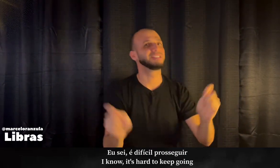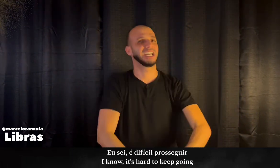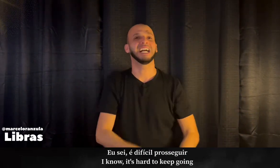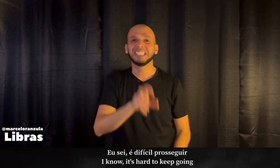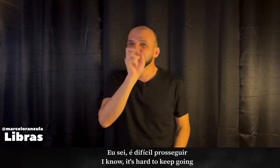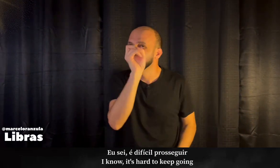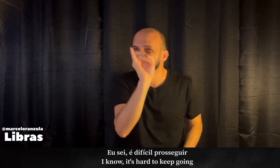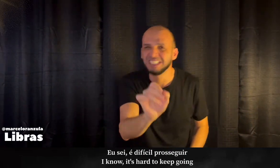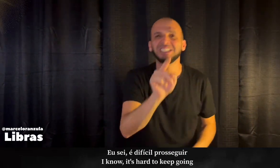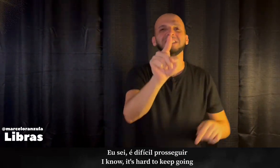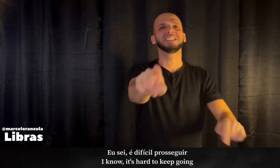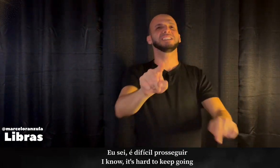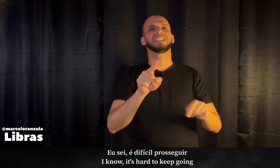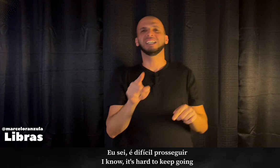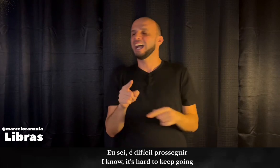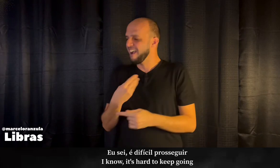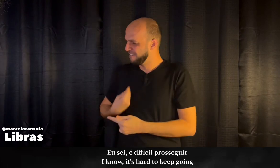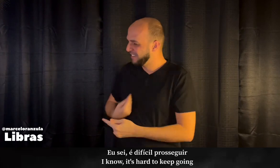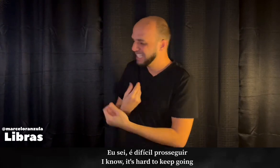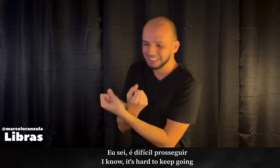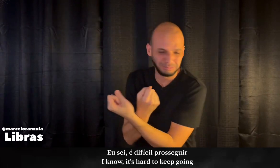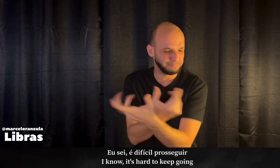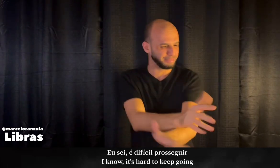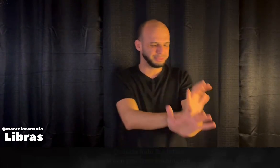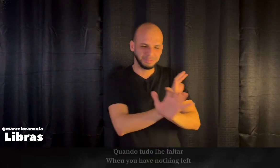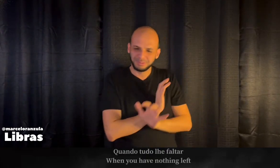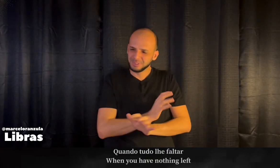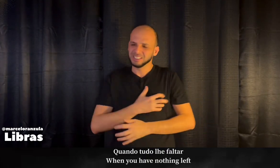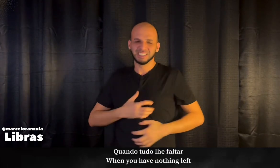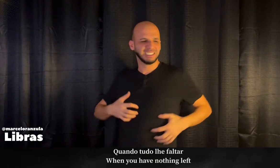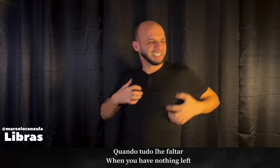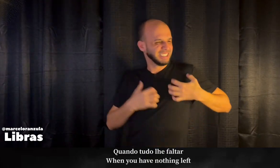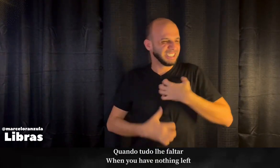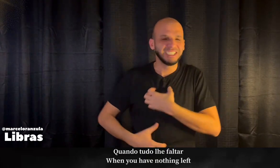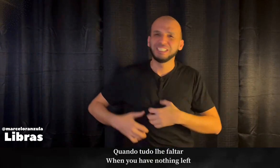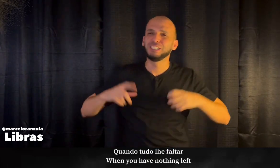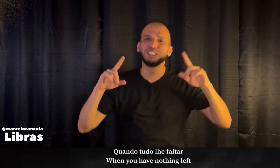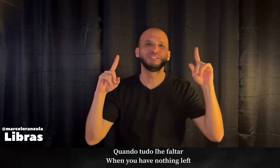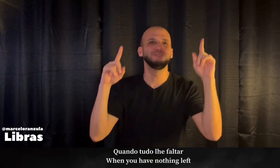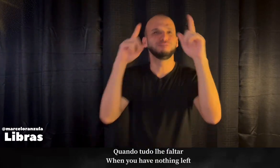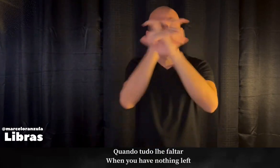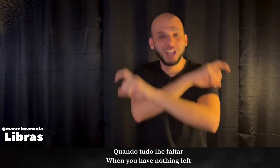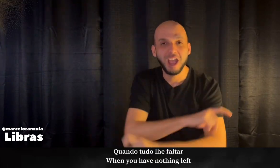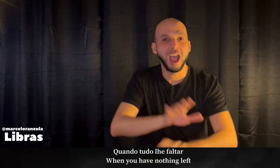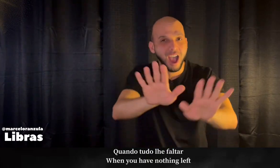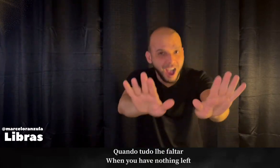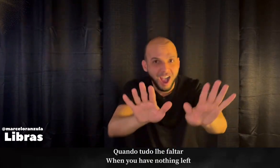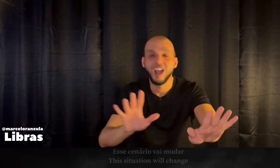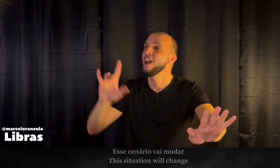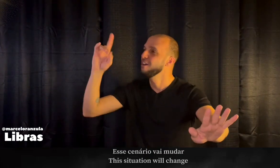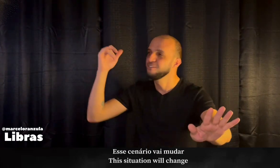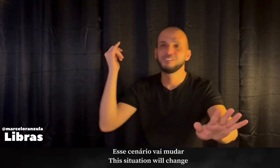difícil prosseguir Quando tudo lhe faltar Esse